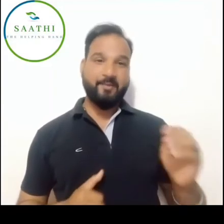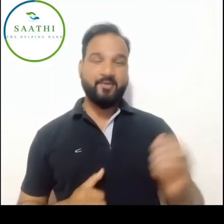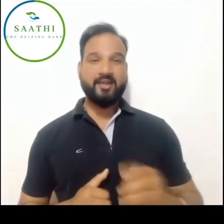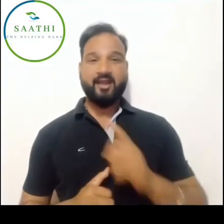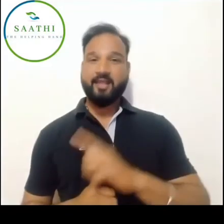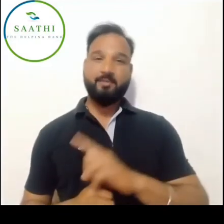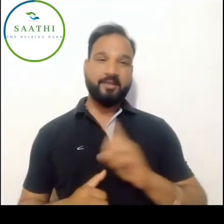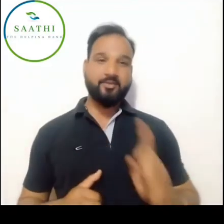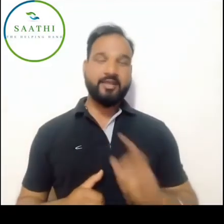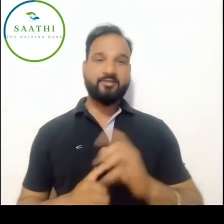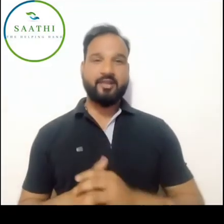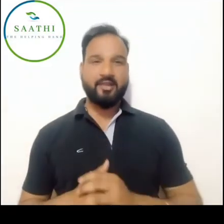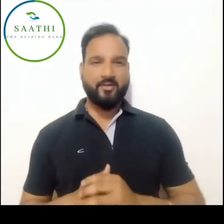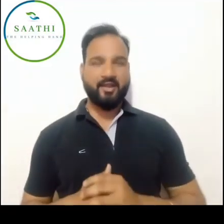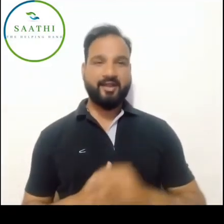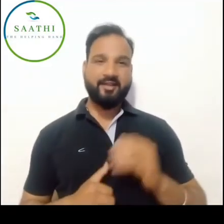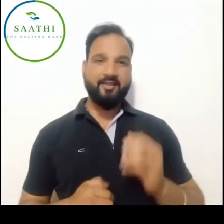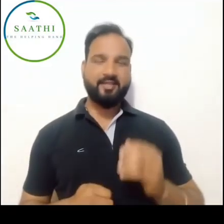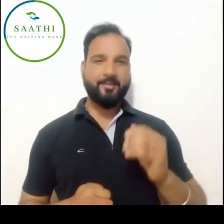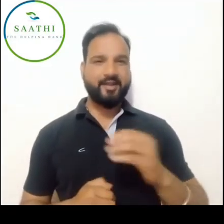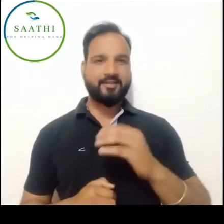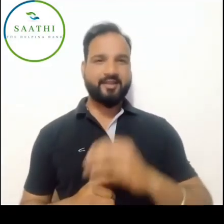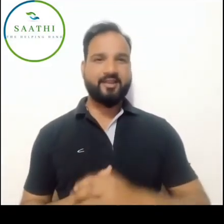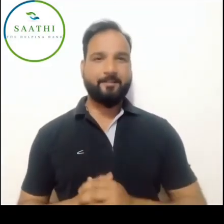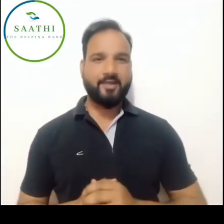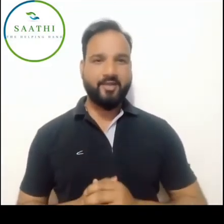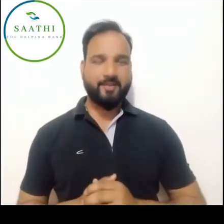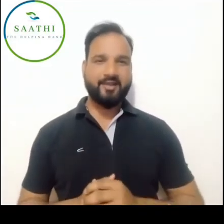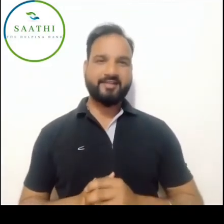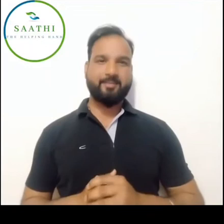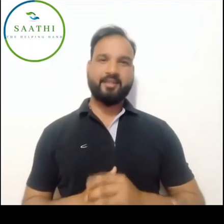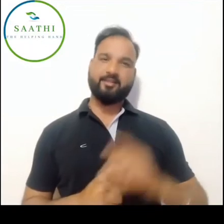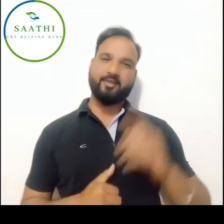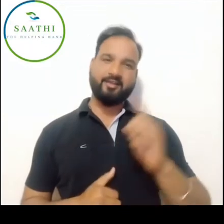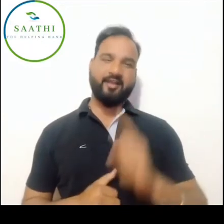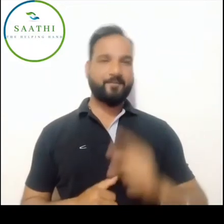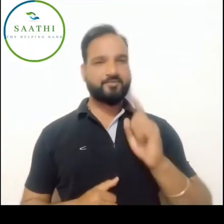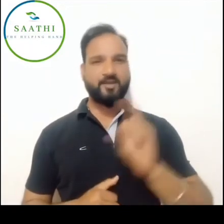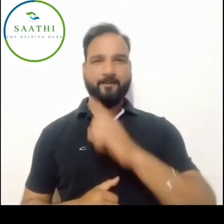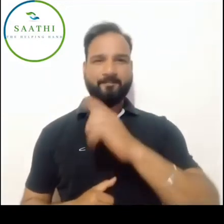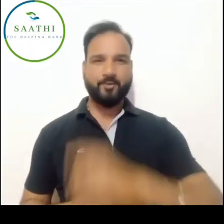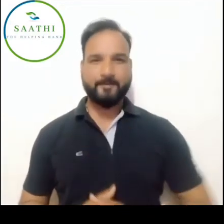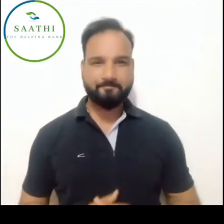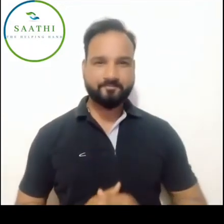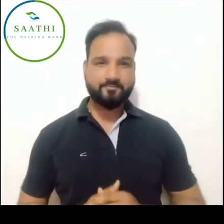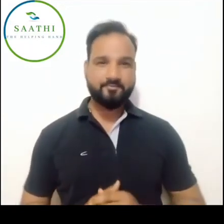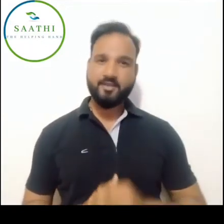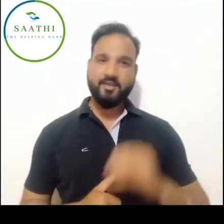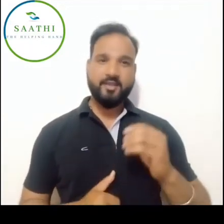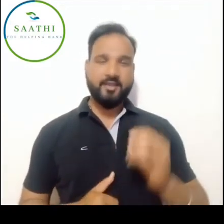क्योंकि अगर आप लोगों की नकारात्मक बातों को नहीं सुनेंगे और लगातार निरंतर प्रयासरत रहेंगे अपने गोल अपने लक्ष्य के प्रति, तो लक्ष्य आपको जरूर प्राप्त होगा।